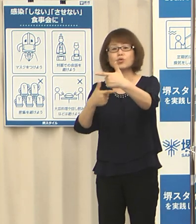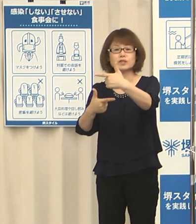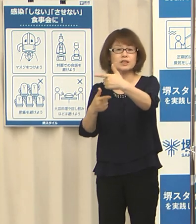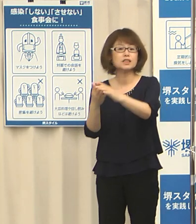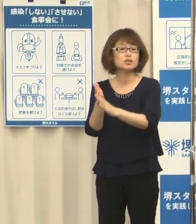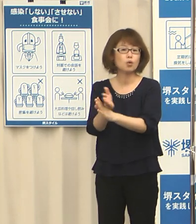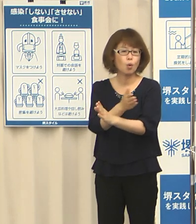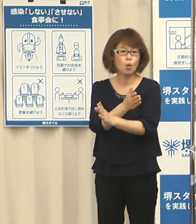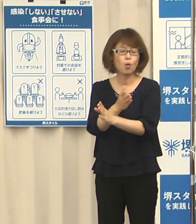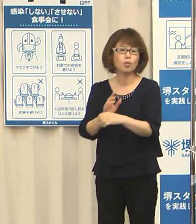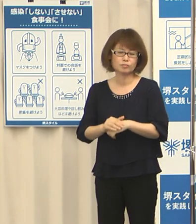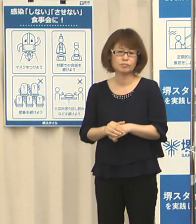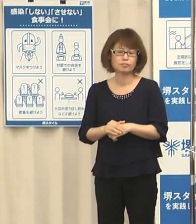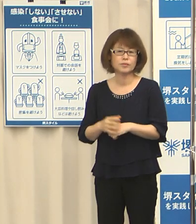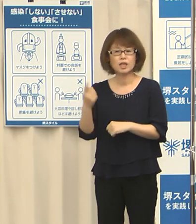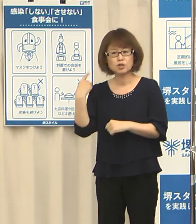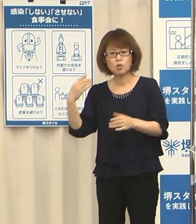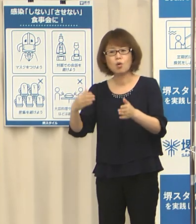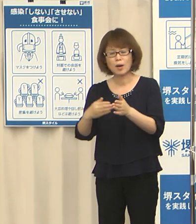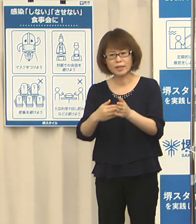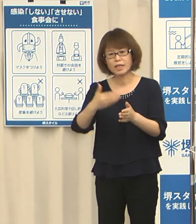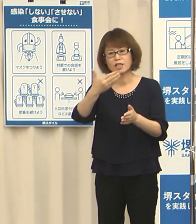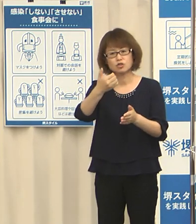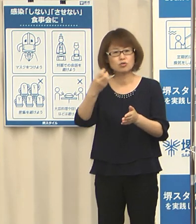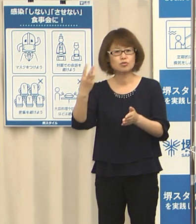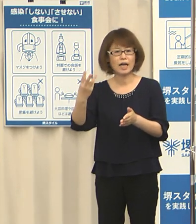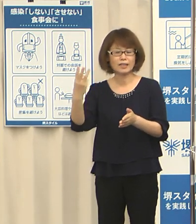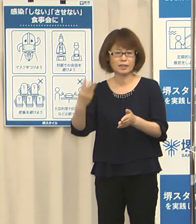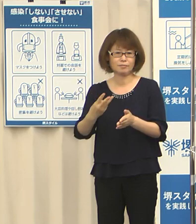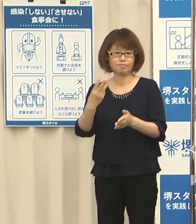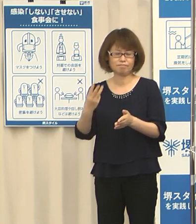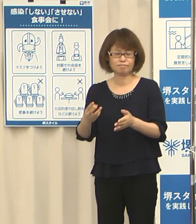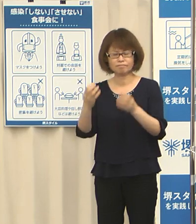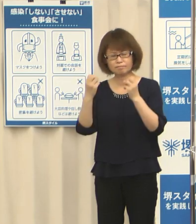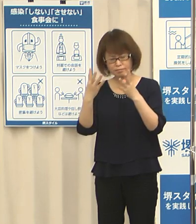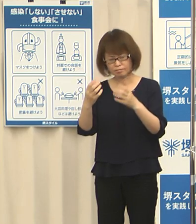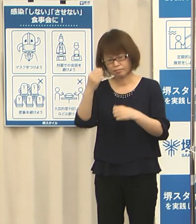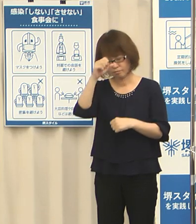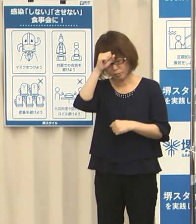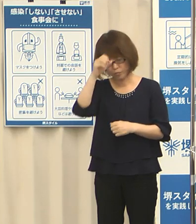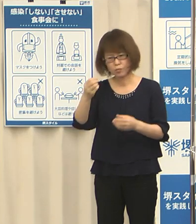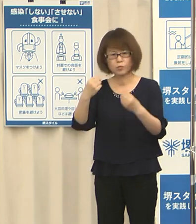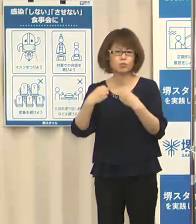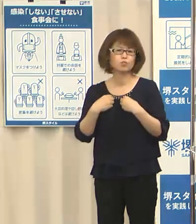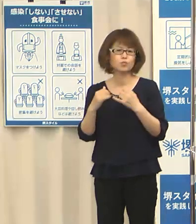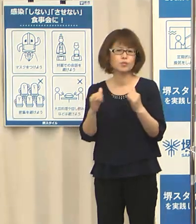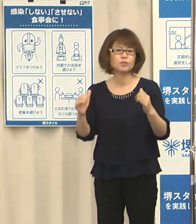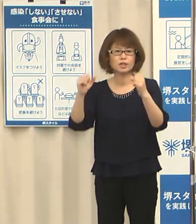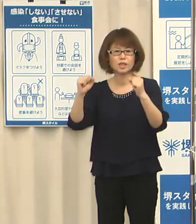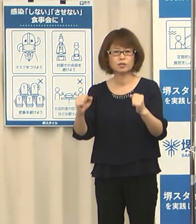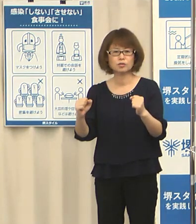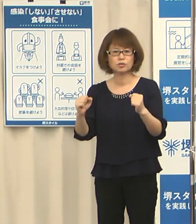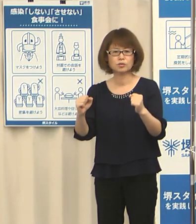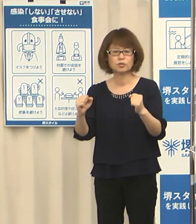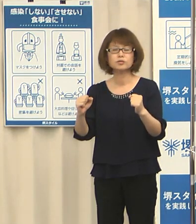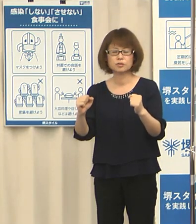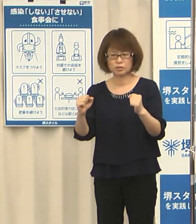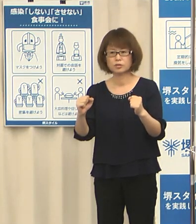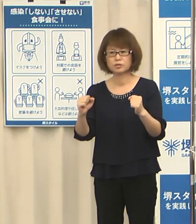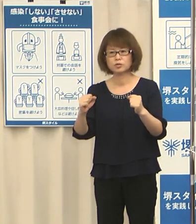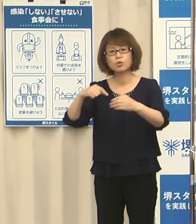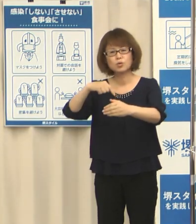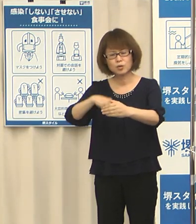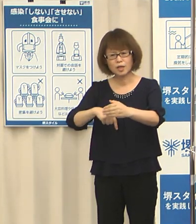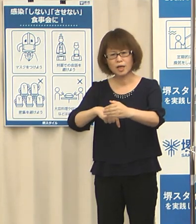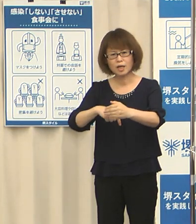今昨日までで93名の新規の感染者がいらっしゃいますが、その中で重症